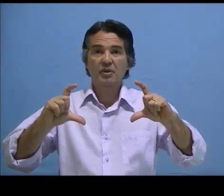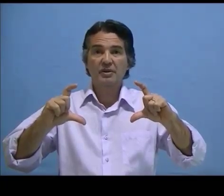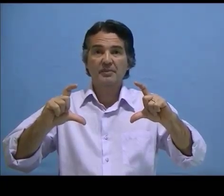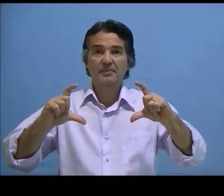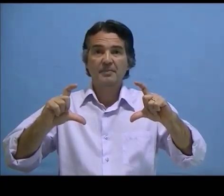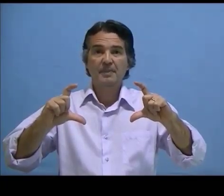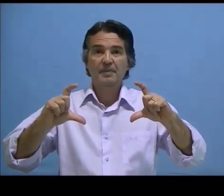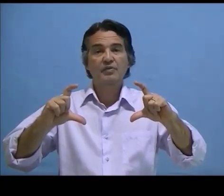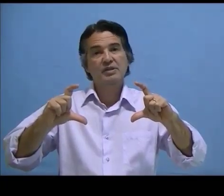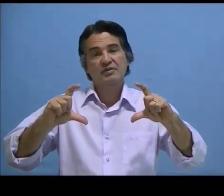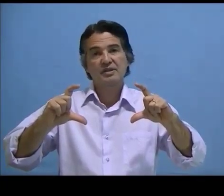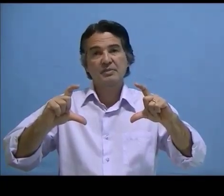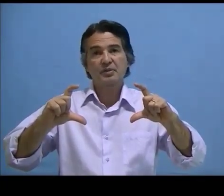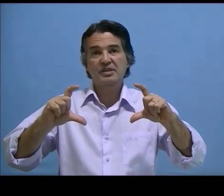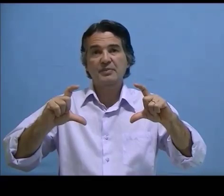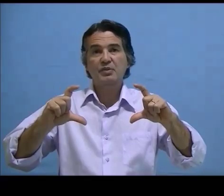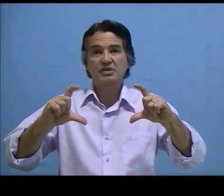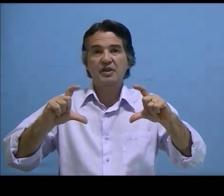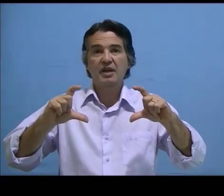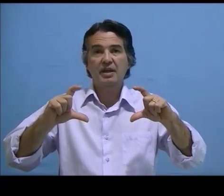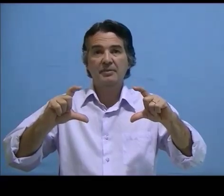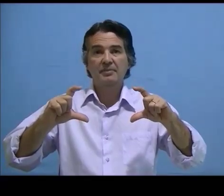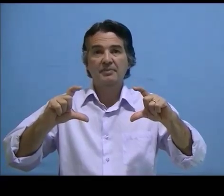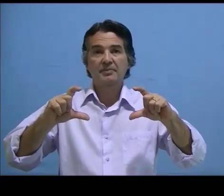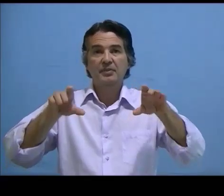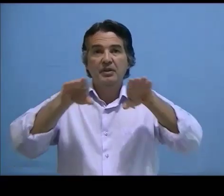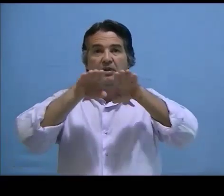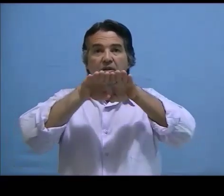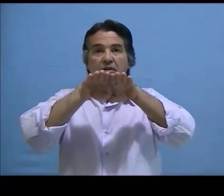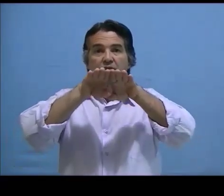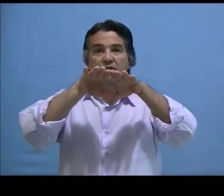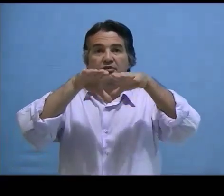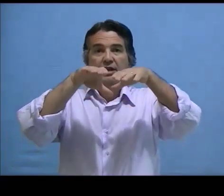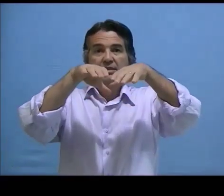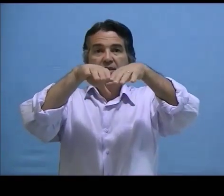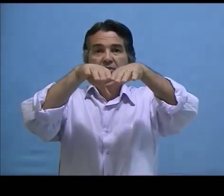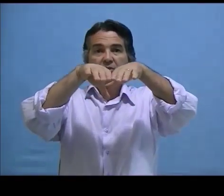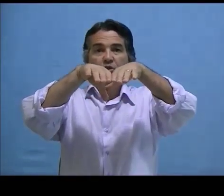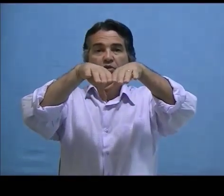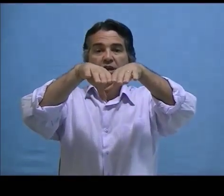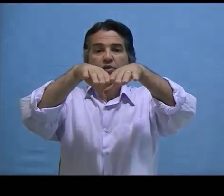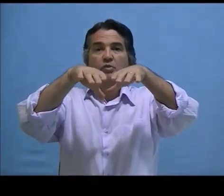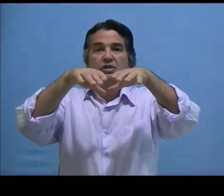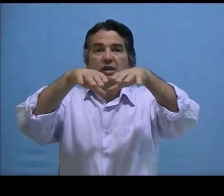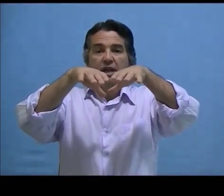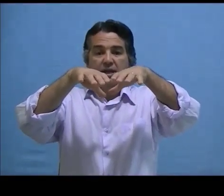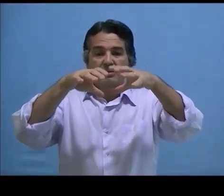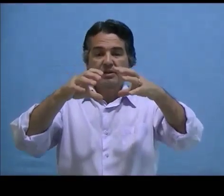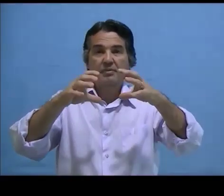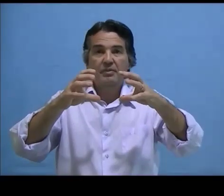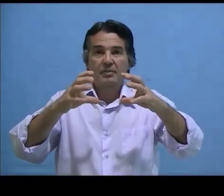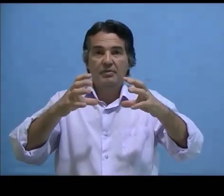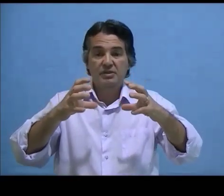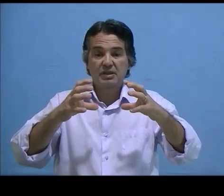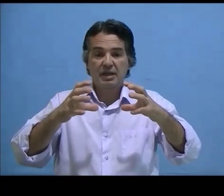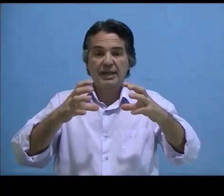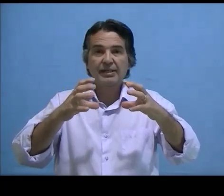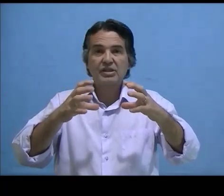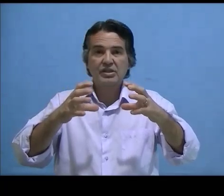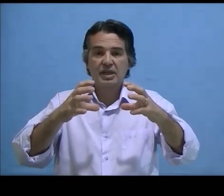forma de você fazer, por exemplo, uma esfera. Você faz envolvendo, como se... Você acredite que